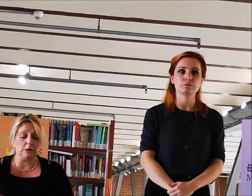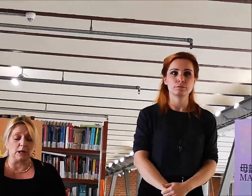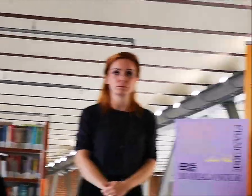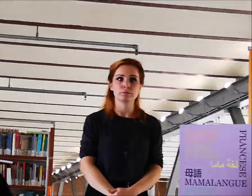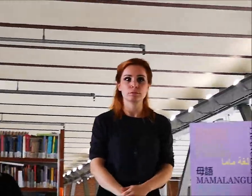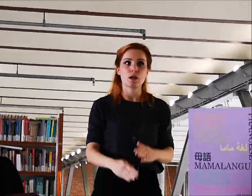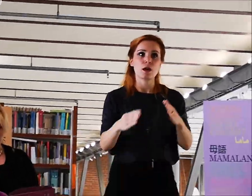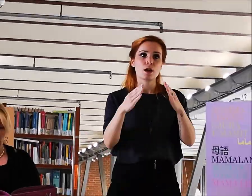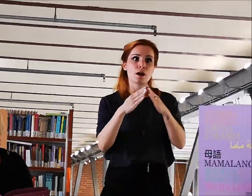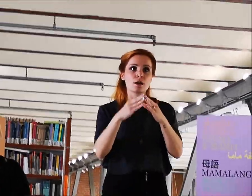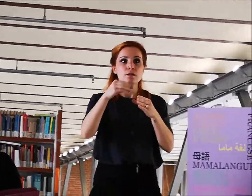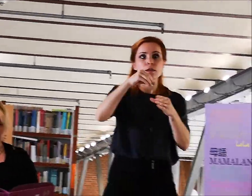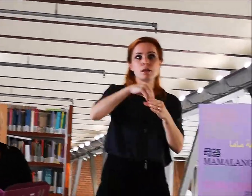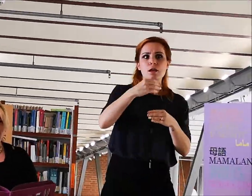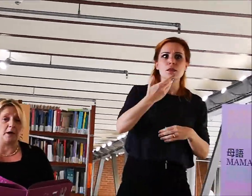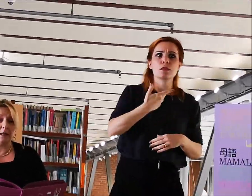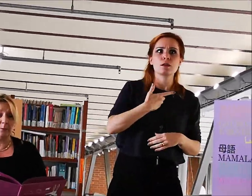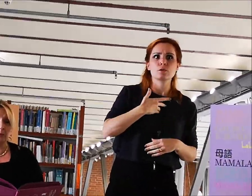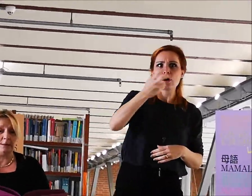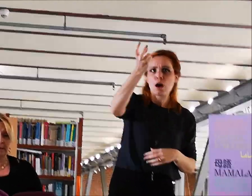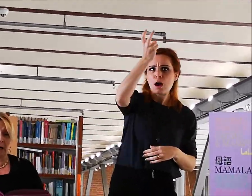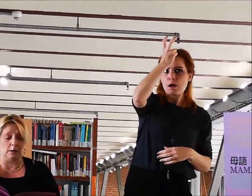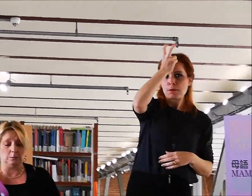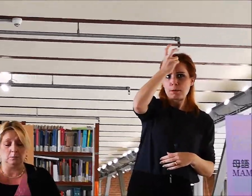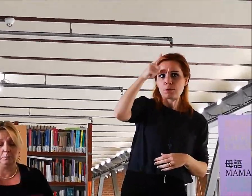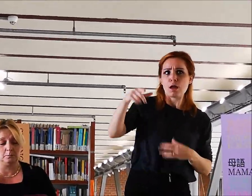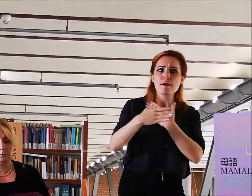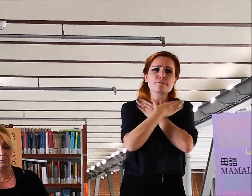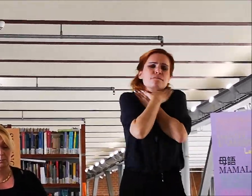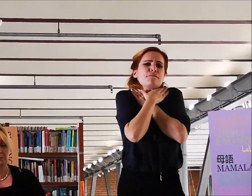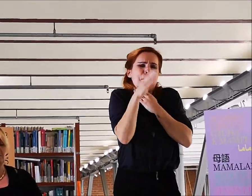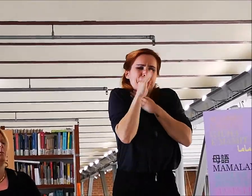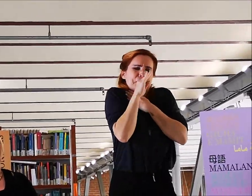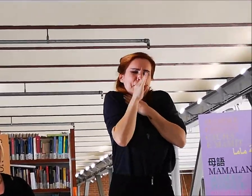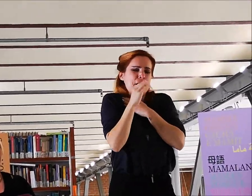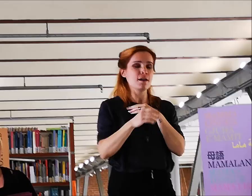Ma dentro c'è la capra capruzza che mi soffoca di puzza.